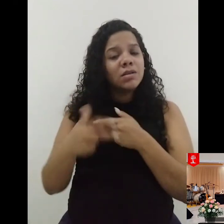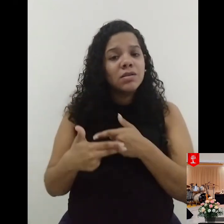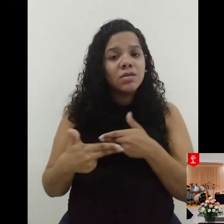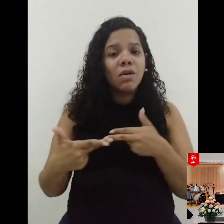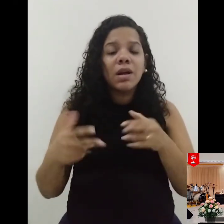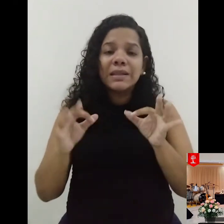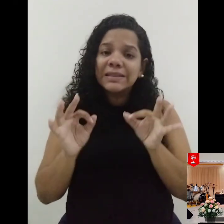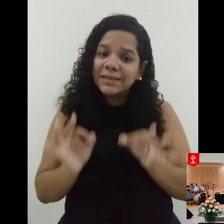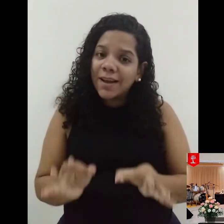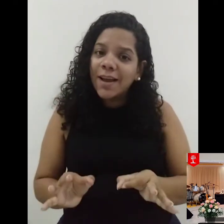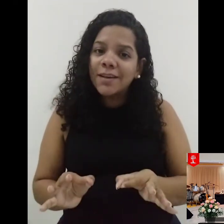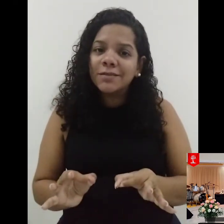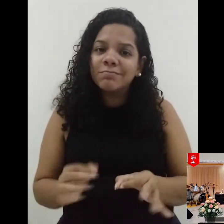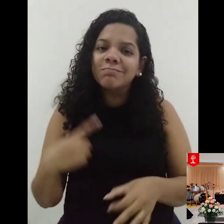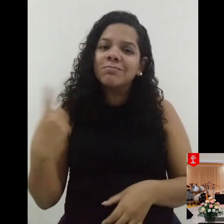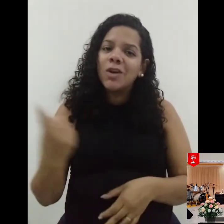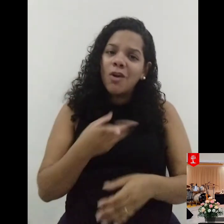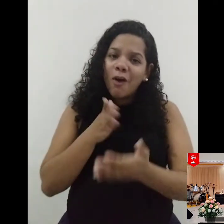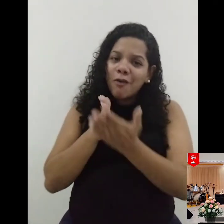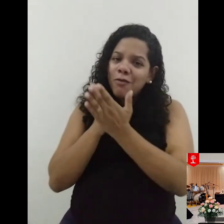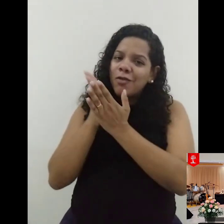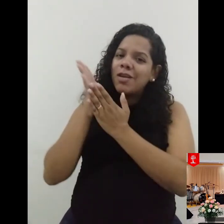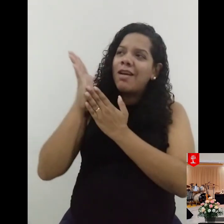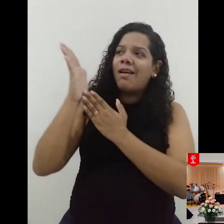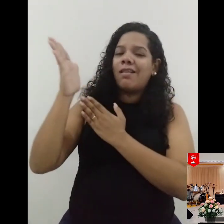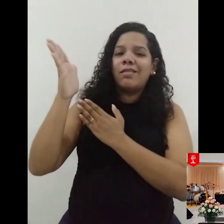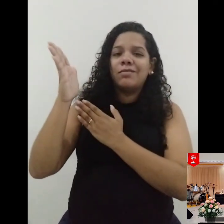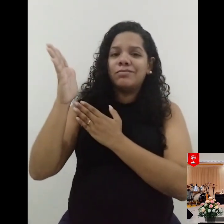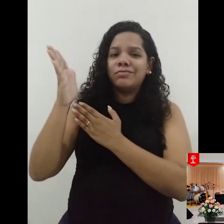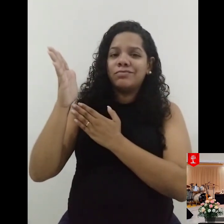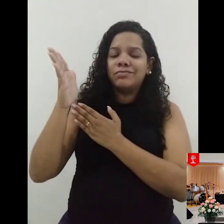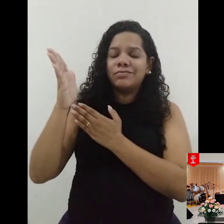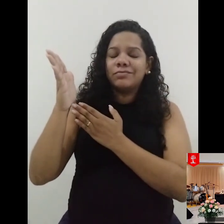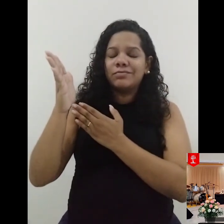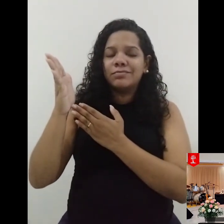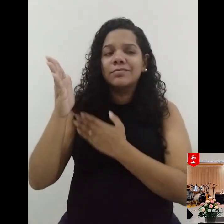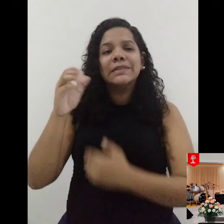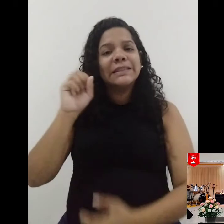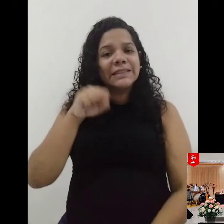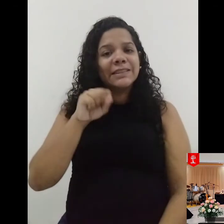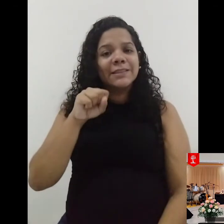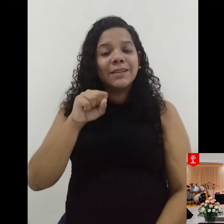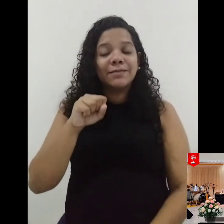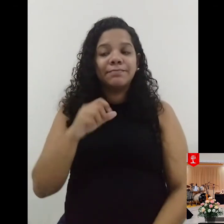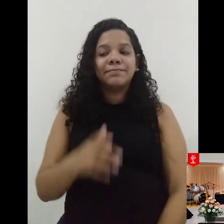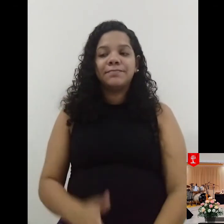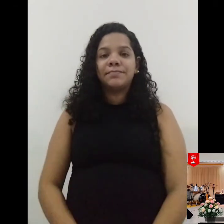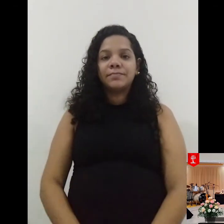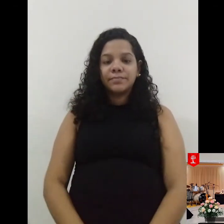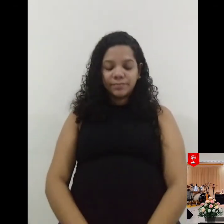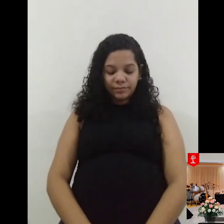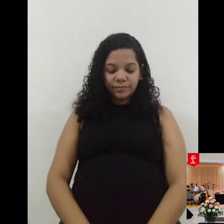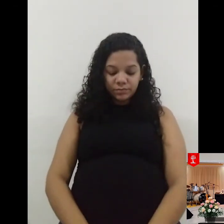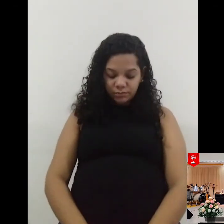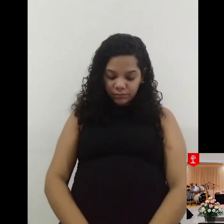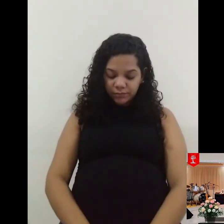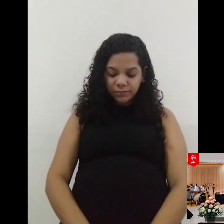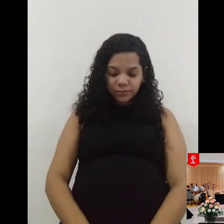Quando ele dizia: eu jejuo 2 vezes por semana, ele estava cumprindo ali